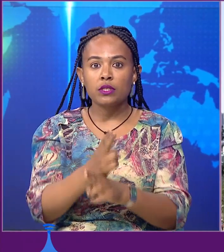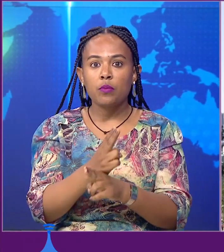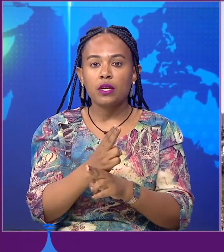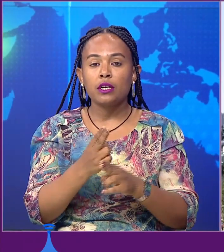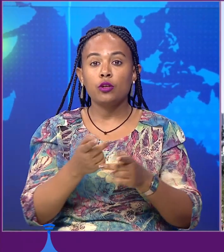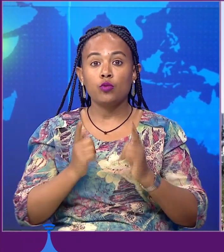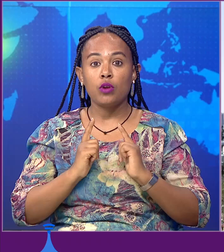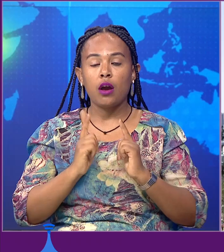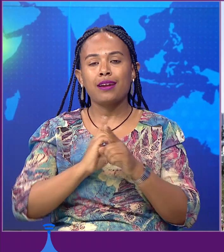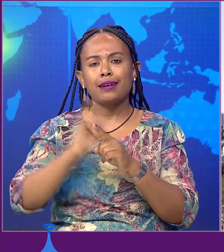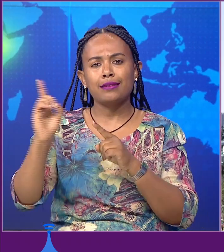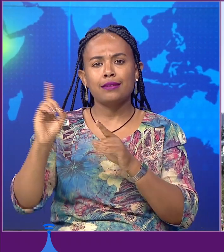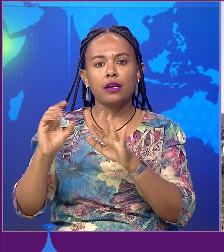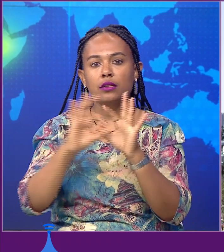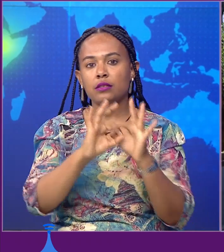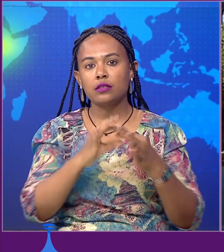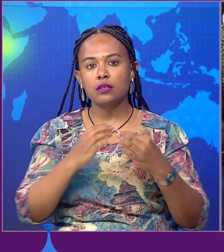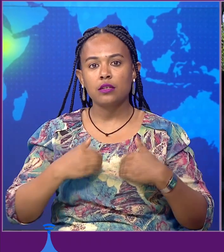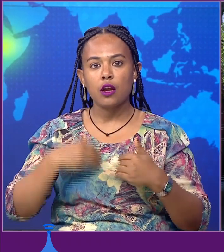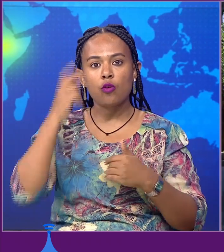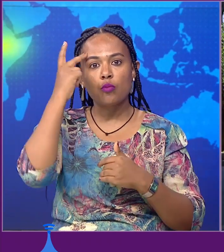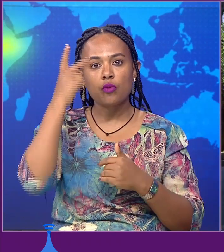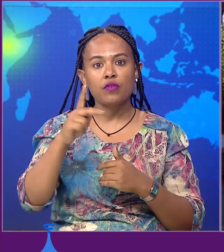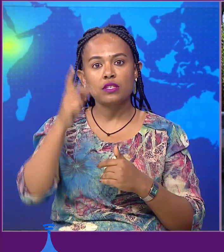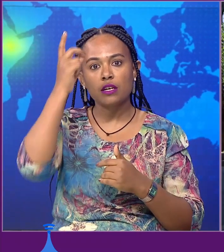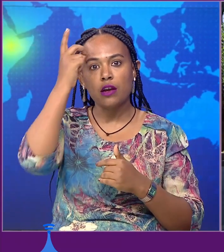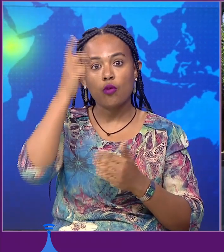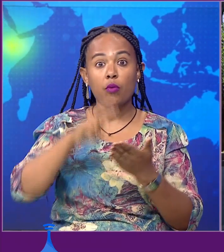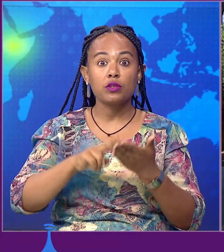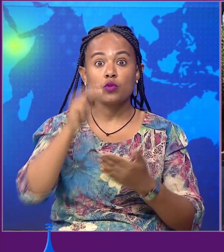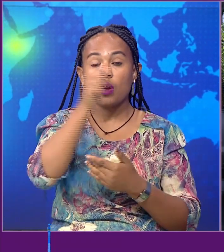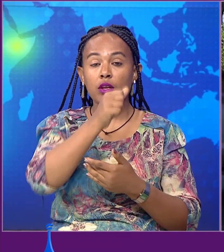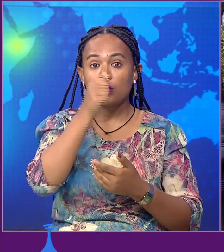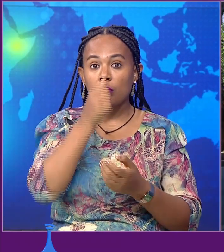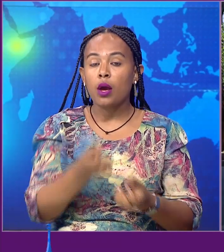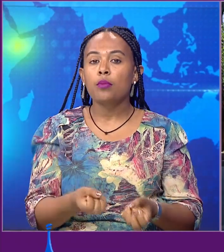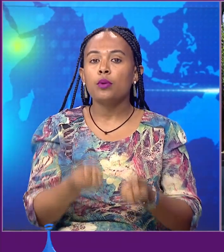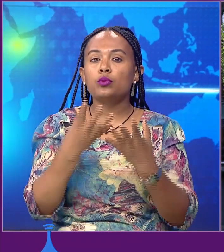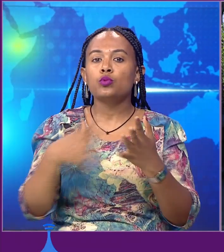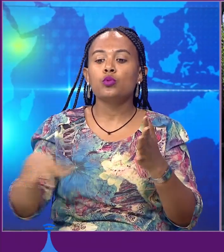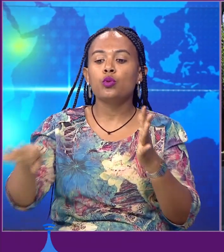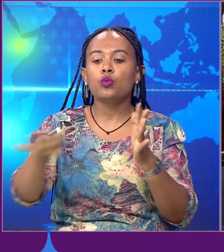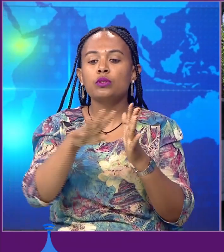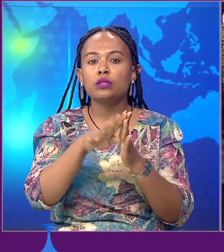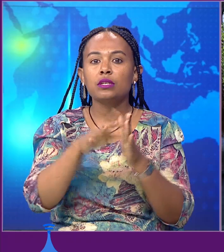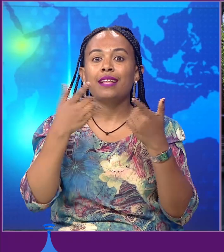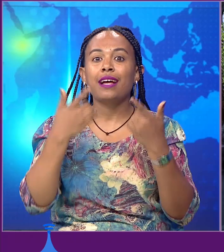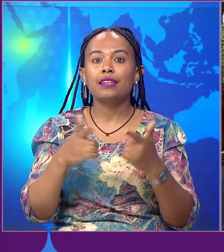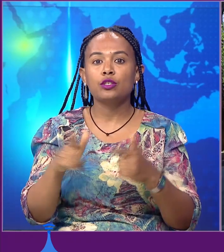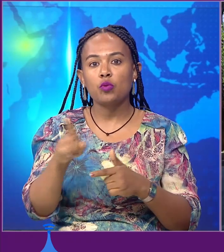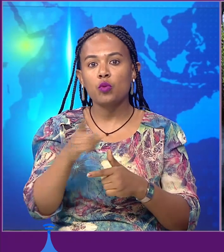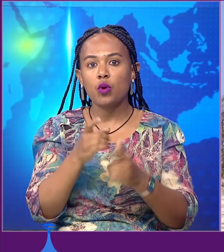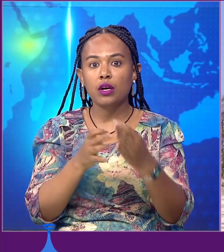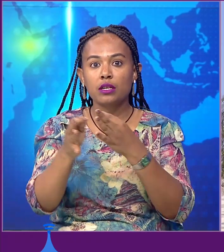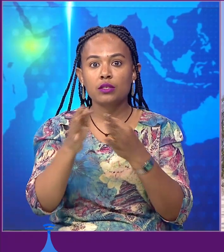ጋር ቀጥተኛ ትስስር እንዳለው ፕሮፌሰር ያዕቆብ አንስተዋል። ኢትዮጵያ በብዙ የወንዝ ሀብቶች የታደለች መሆኗን ገልጸው የማልማቱ